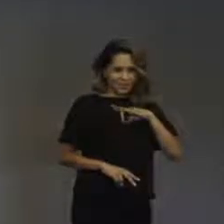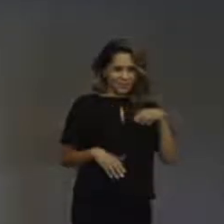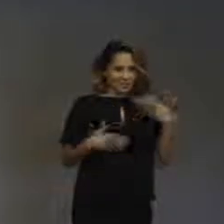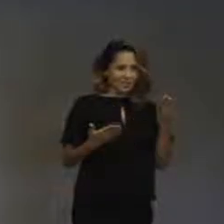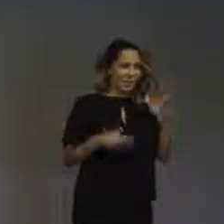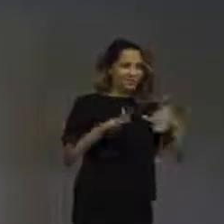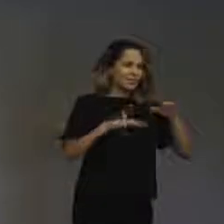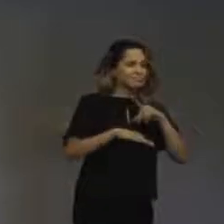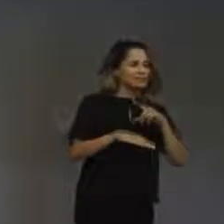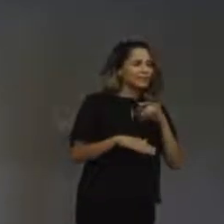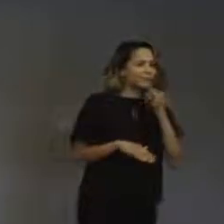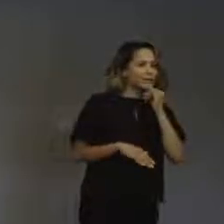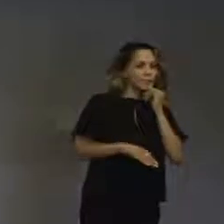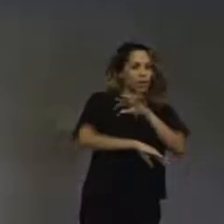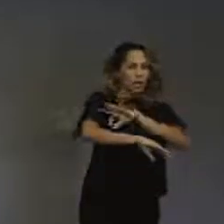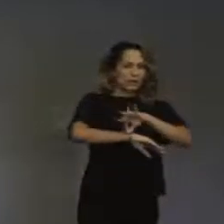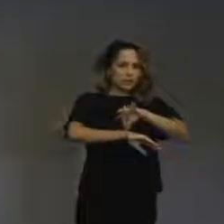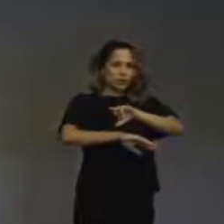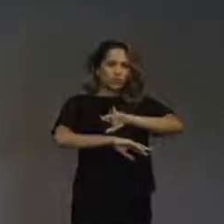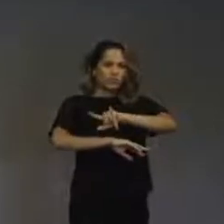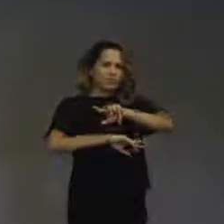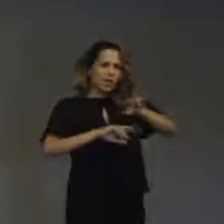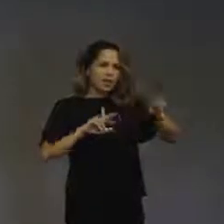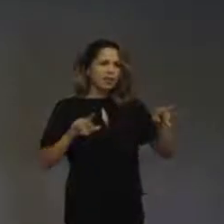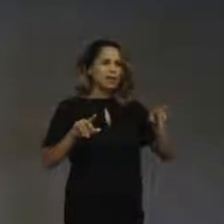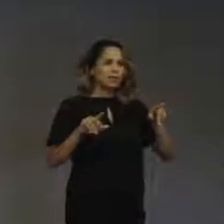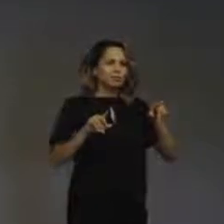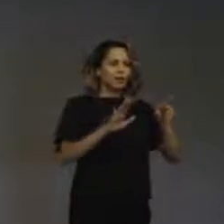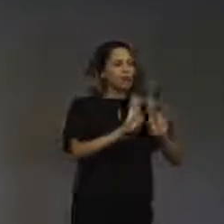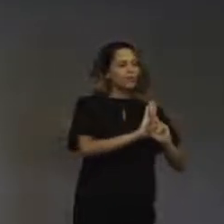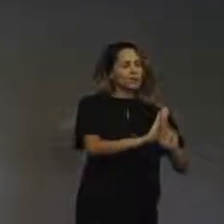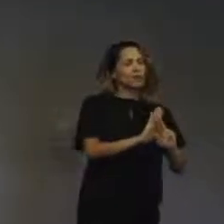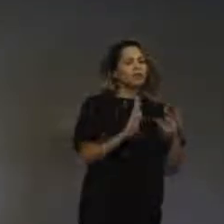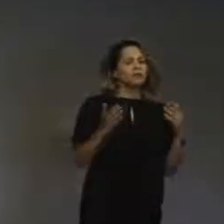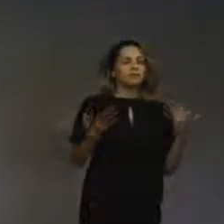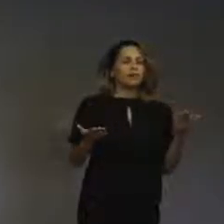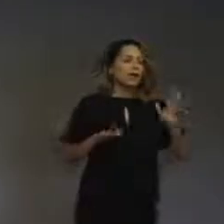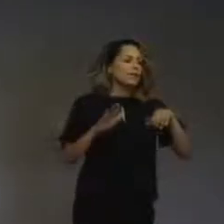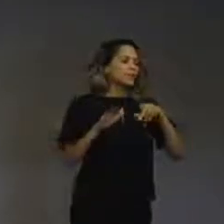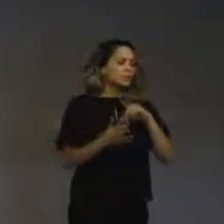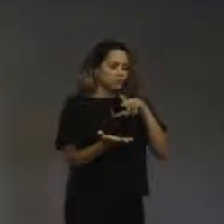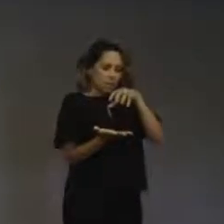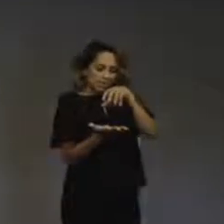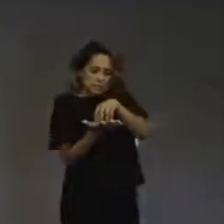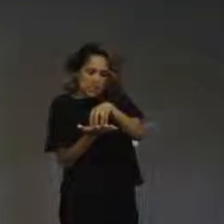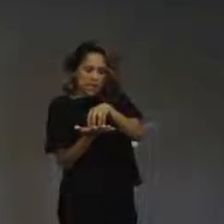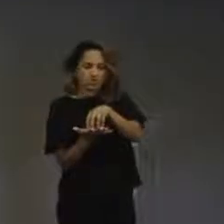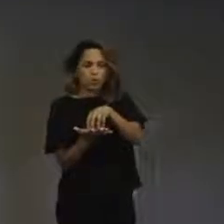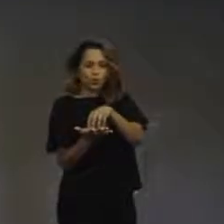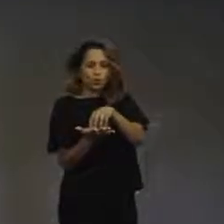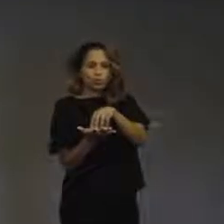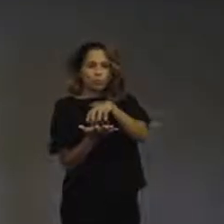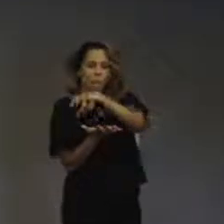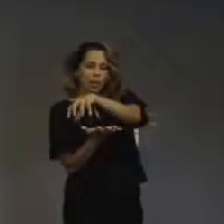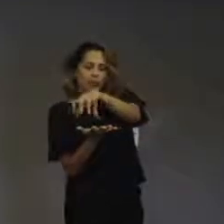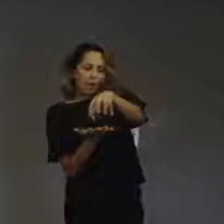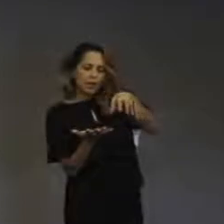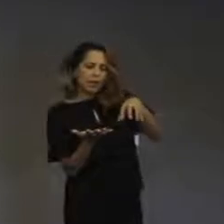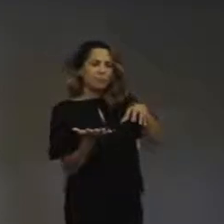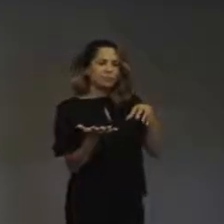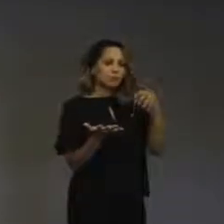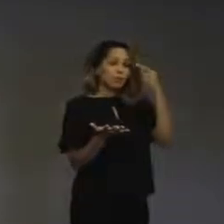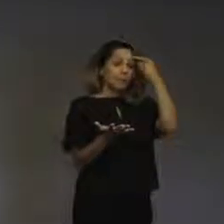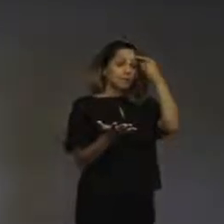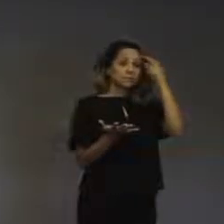umas décadas, é aquilo que a gente toma como referência. Então, para alguns, não, tem o centro, não sei o quê. Conforme a gente vai perdendo a conexão com o todo